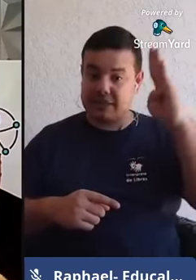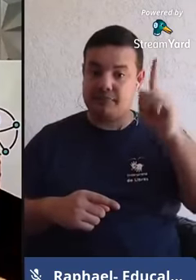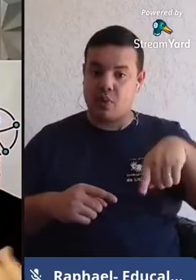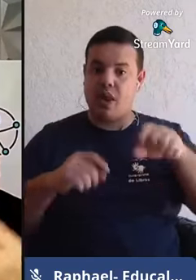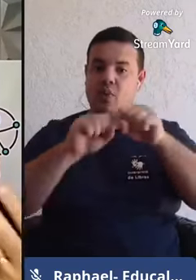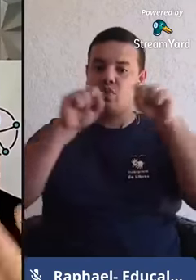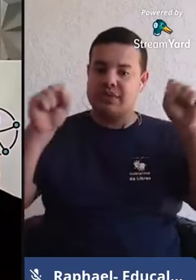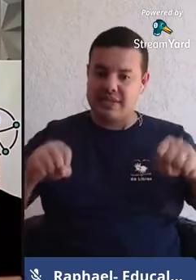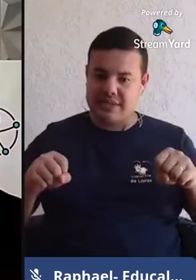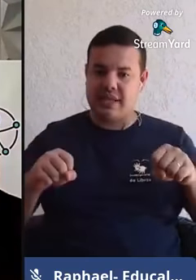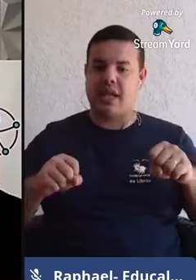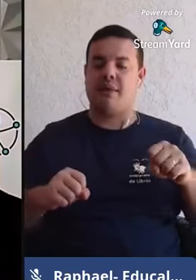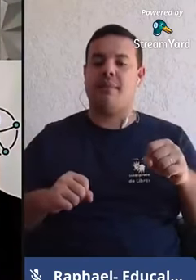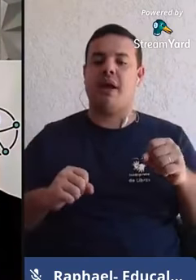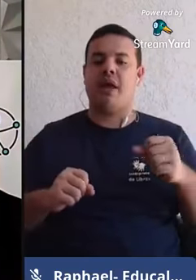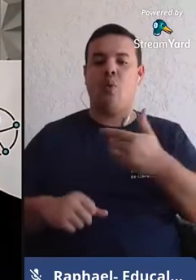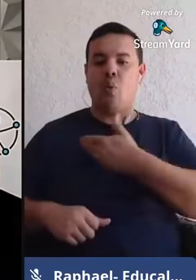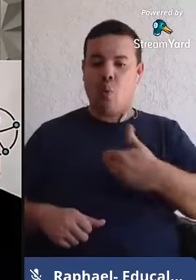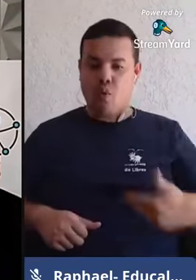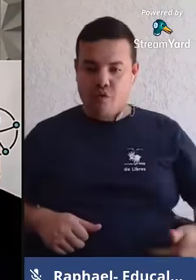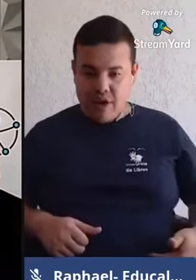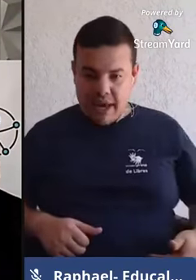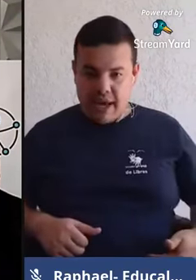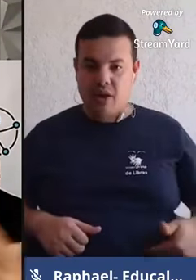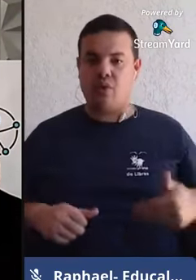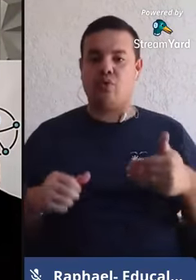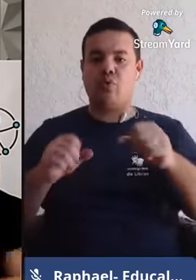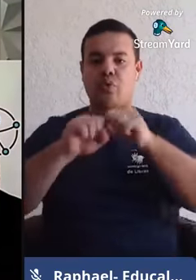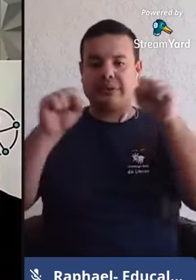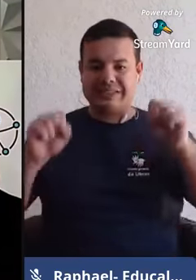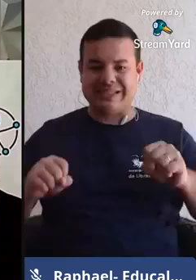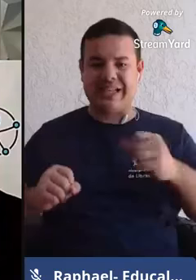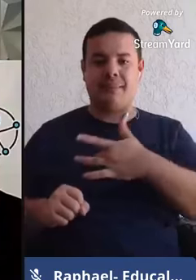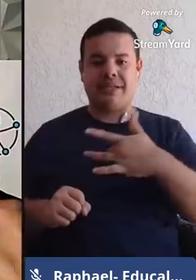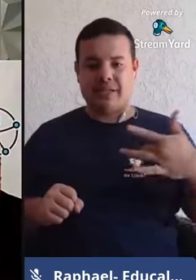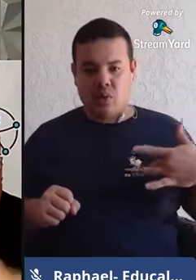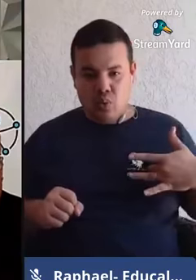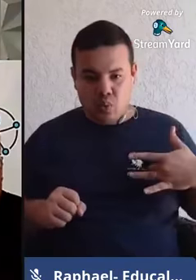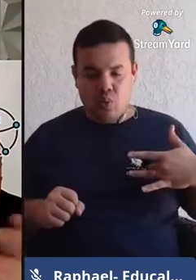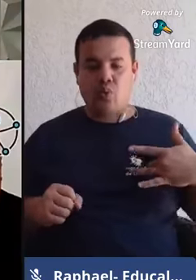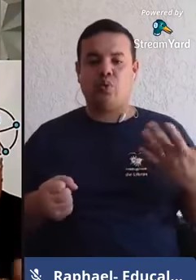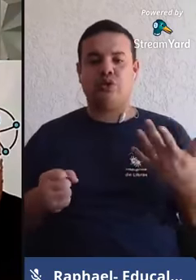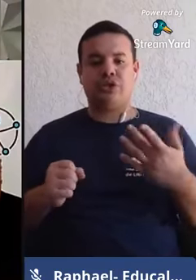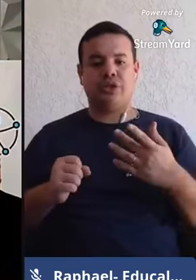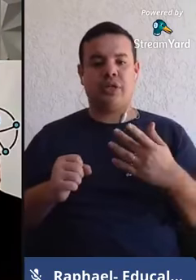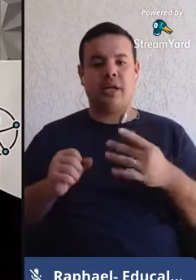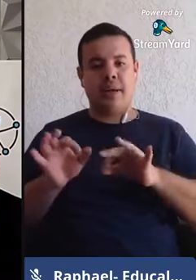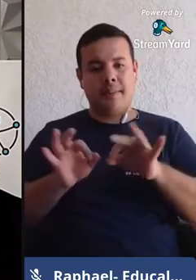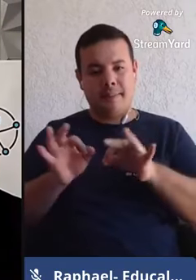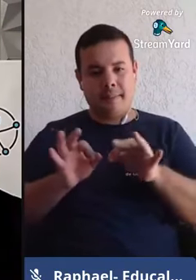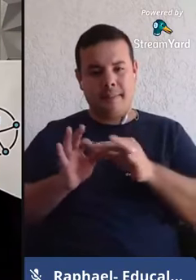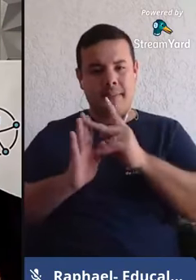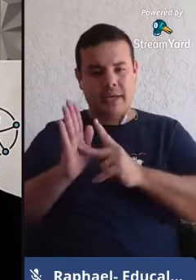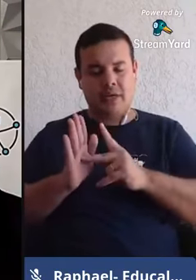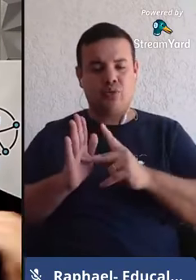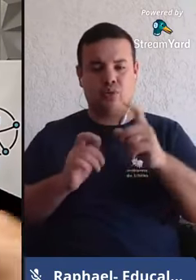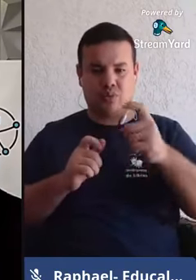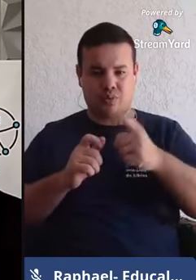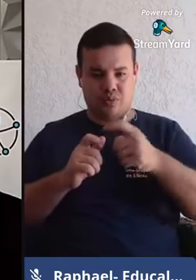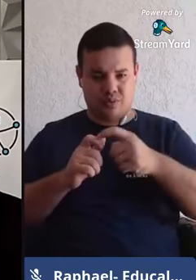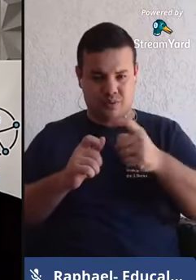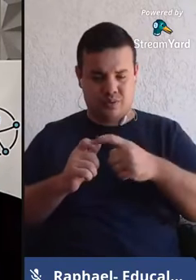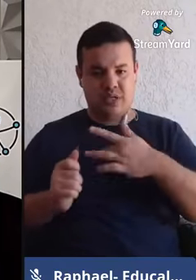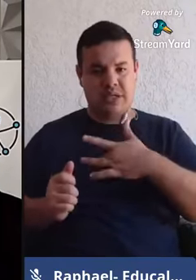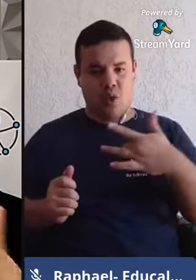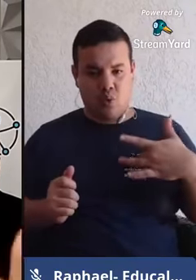governo, é o sistema de saúde, são os planos de saúde, enfim, o seguro de saúde, né? Então, muda o